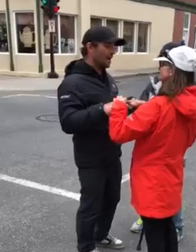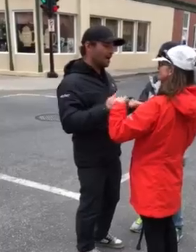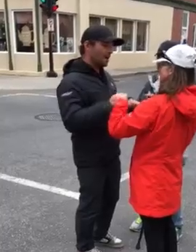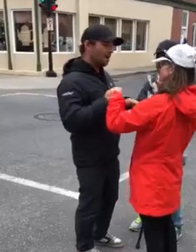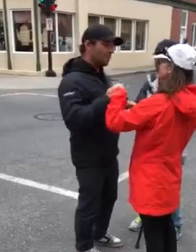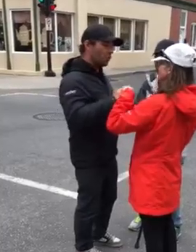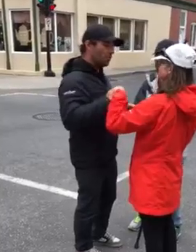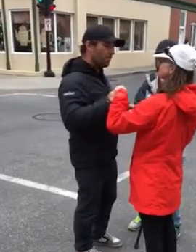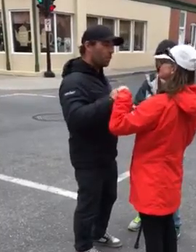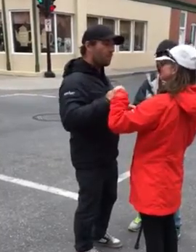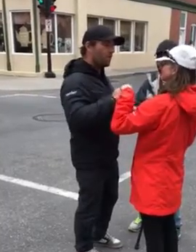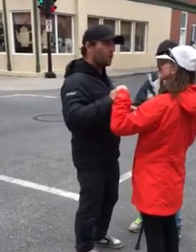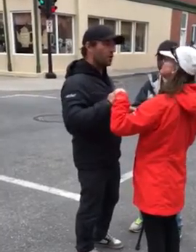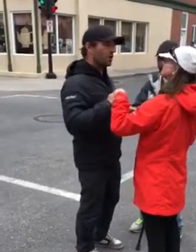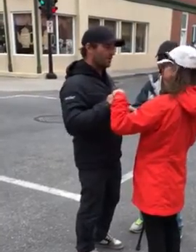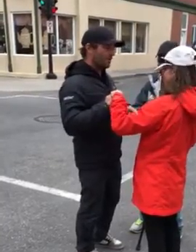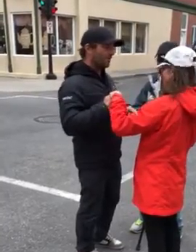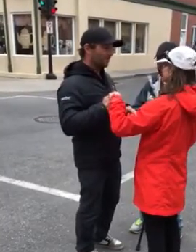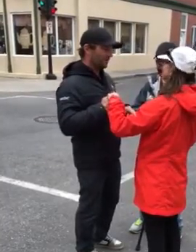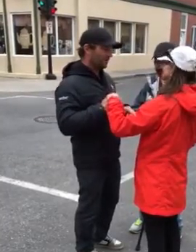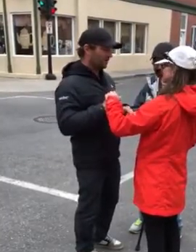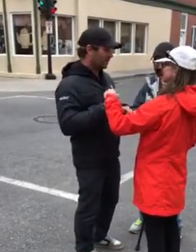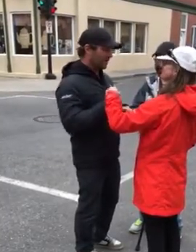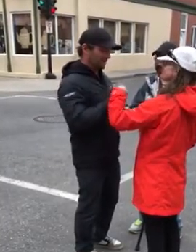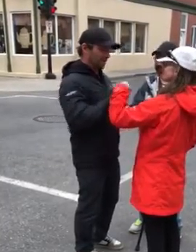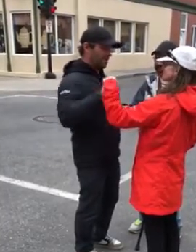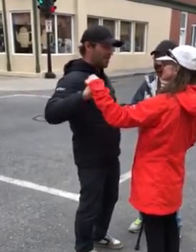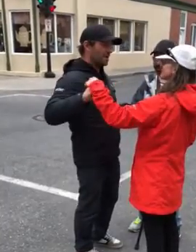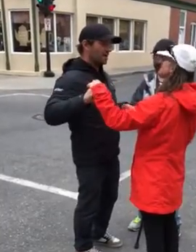see whether we could, if we go up, we can actually do something about the smell.